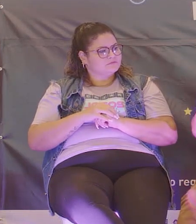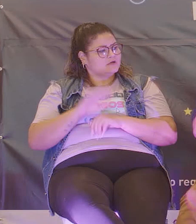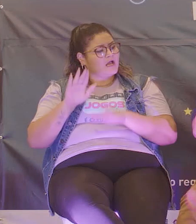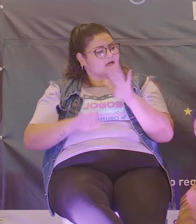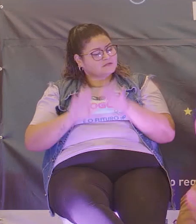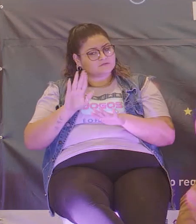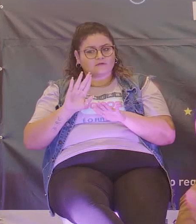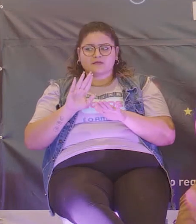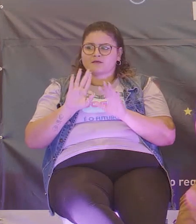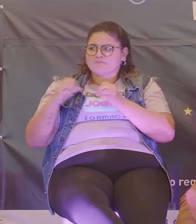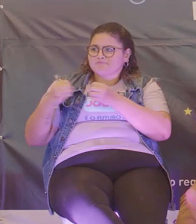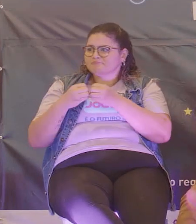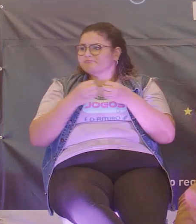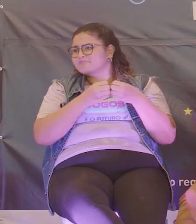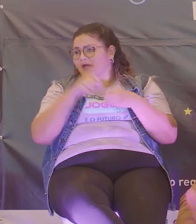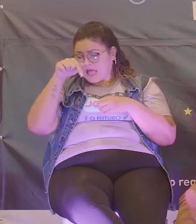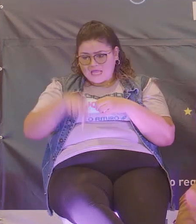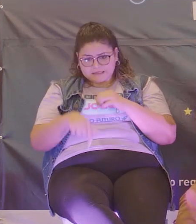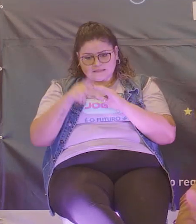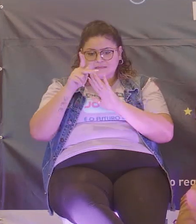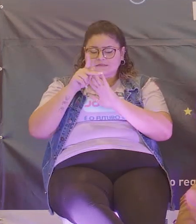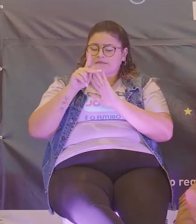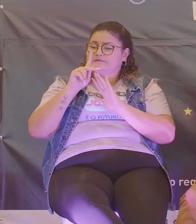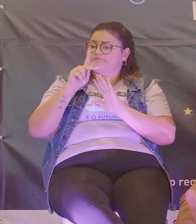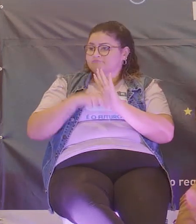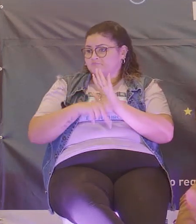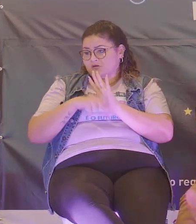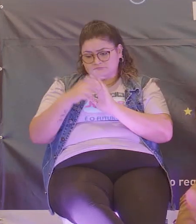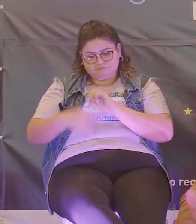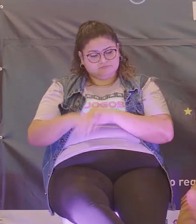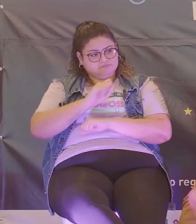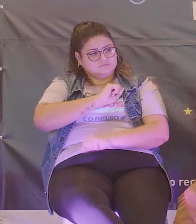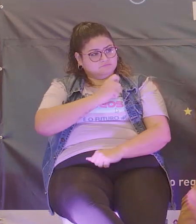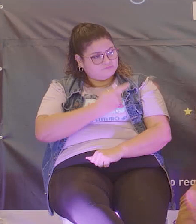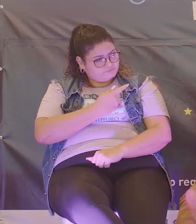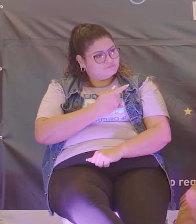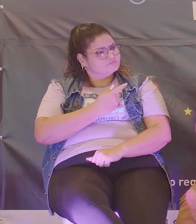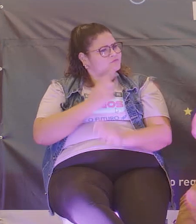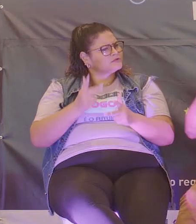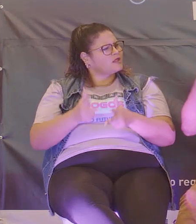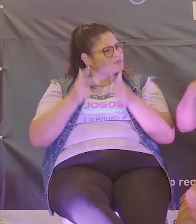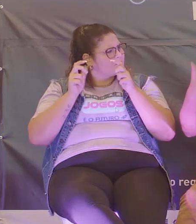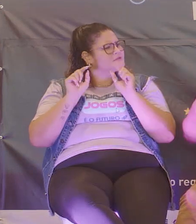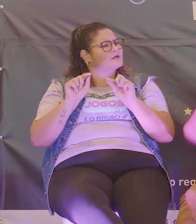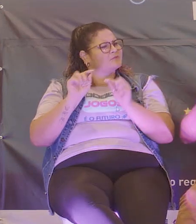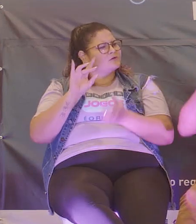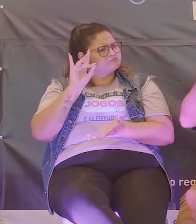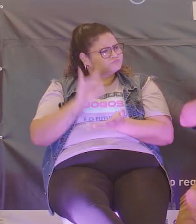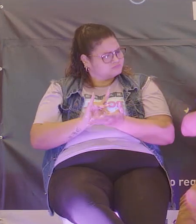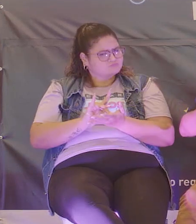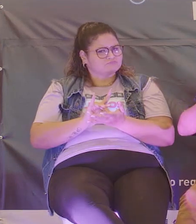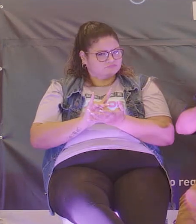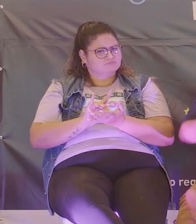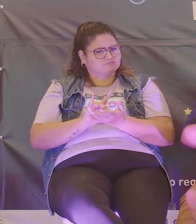nossa volta, sabe? É um projeto aqui do Rio, que é a maior animação da América Latina. Então a gente não percebe até a gente de fato entrar mais